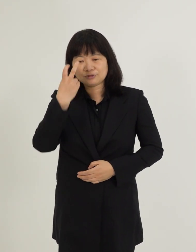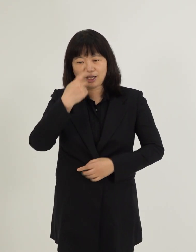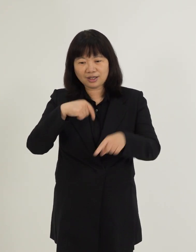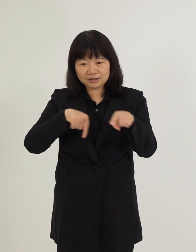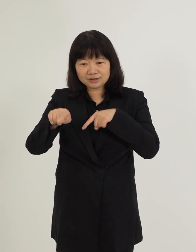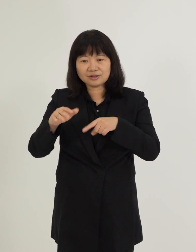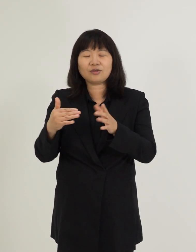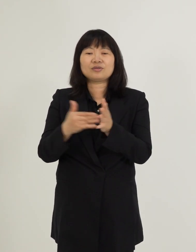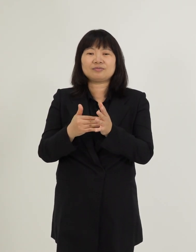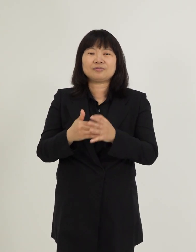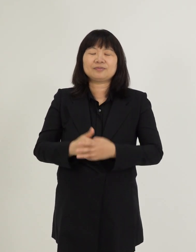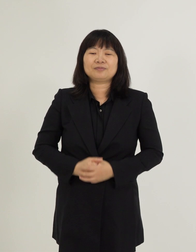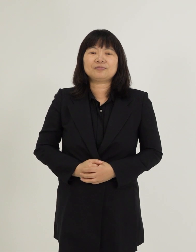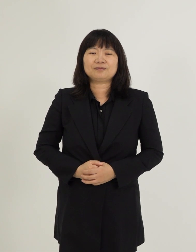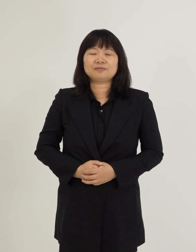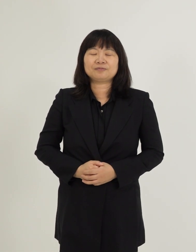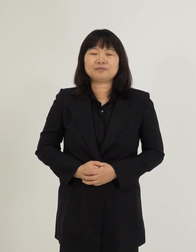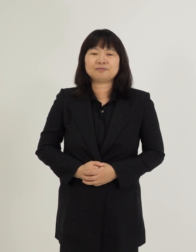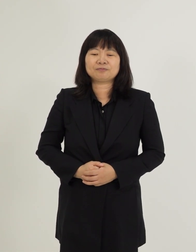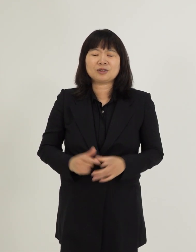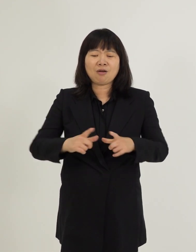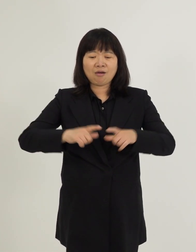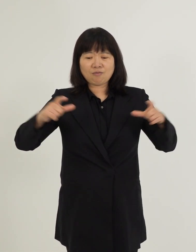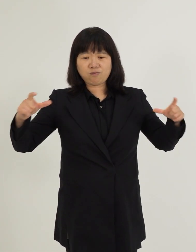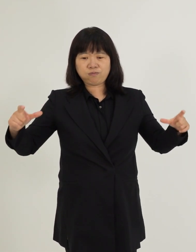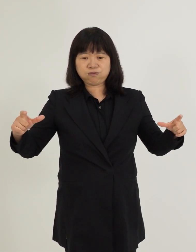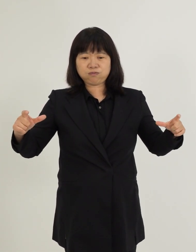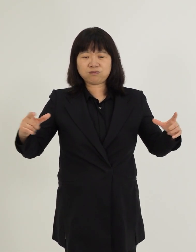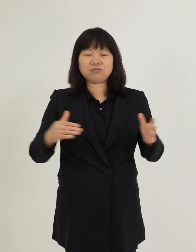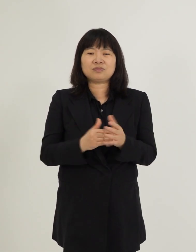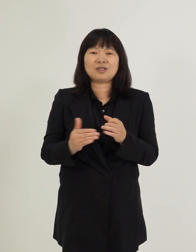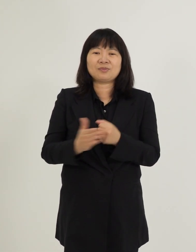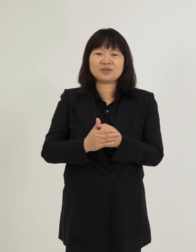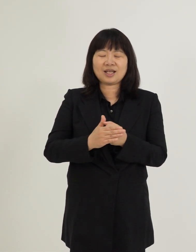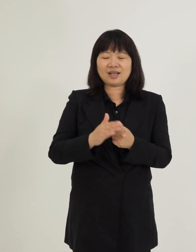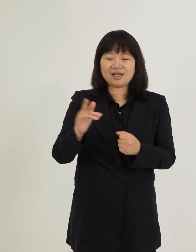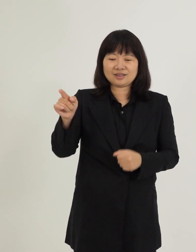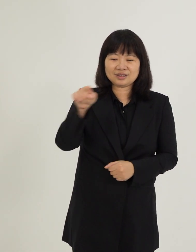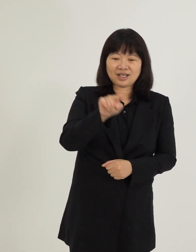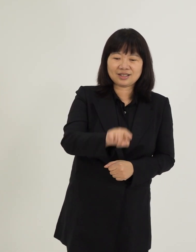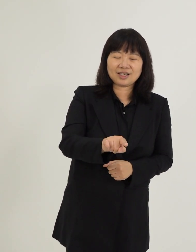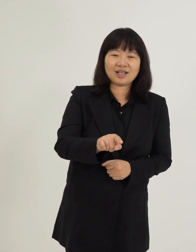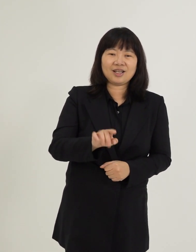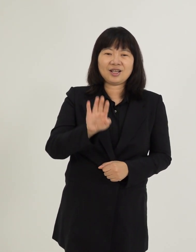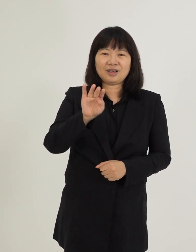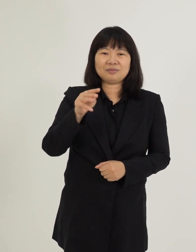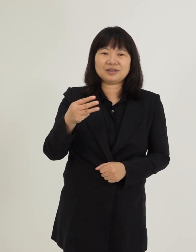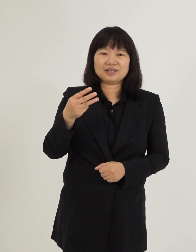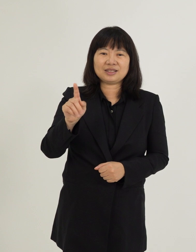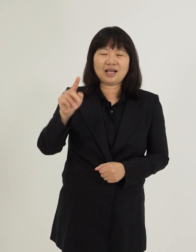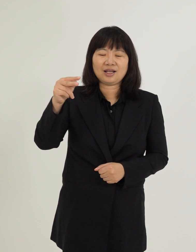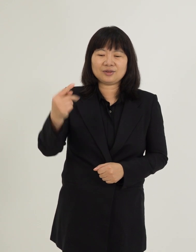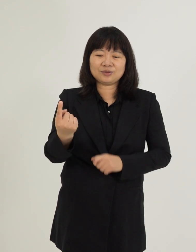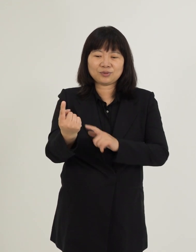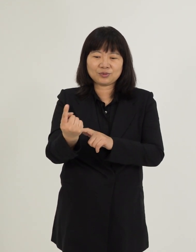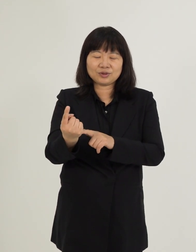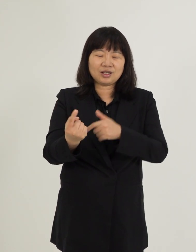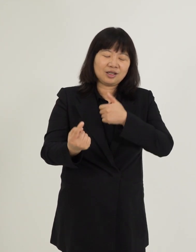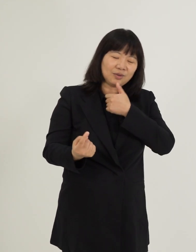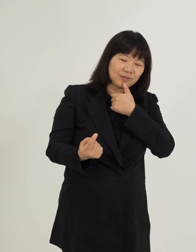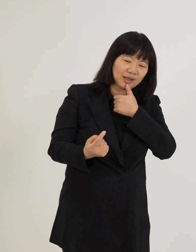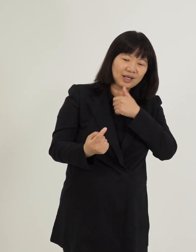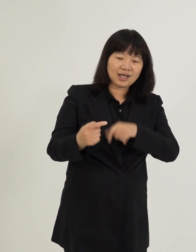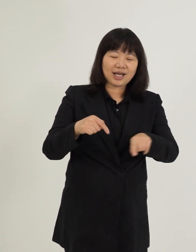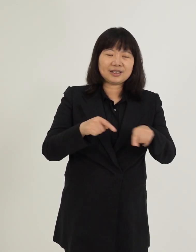다스렸습니다. 총독으로서. 근데 범위가 넓으니까 그 아래 빌라도를 로마에서